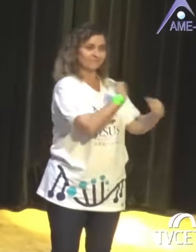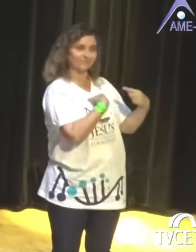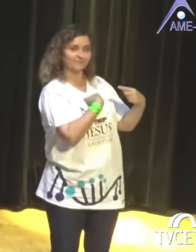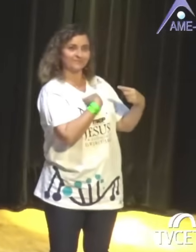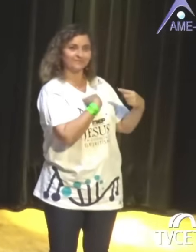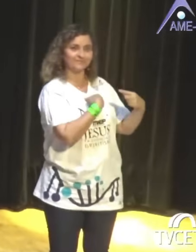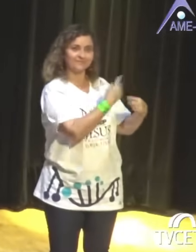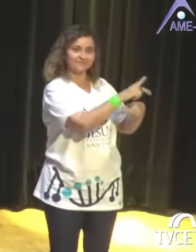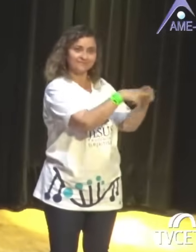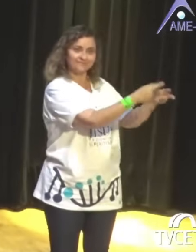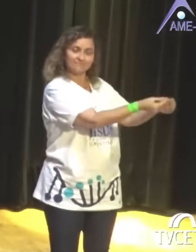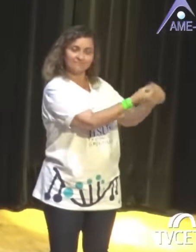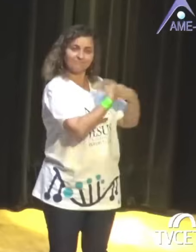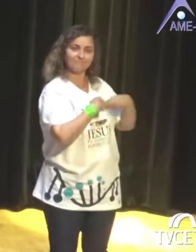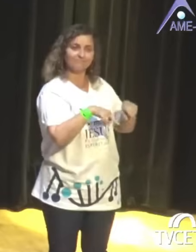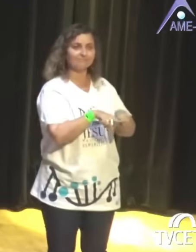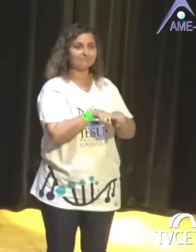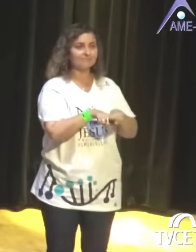provedor